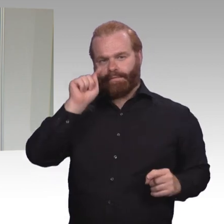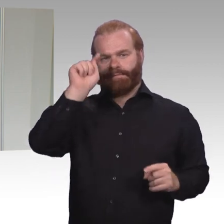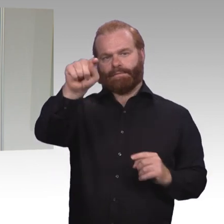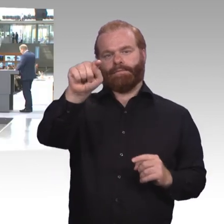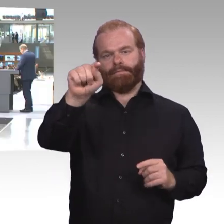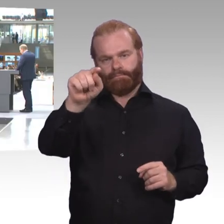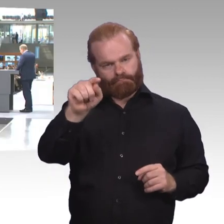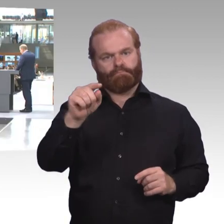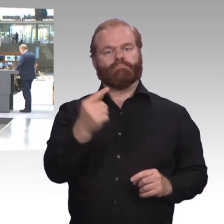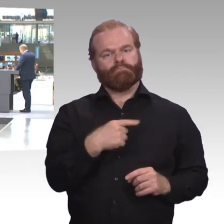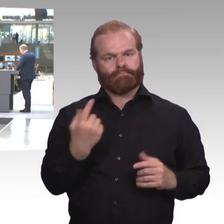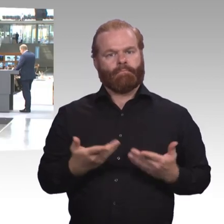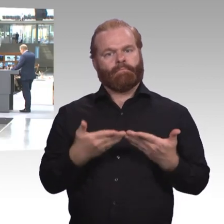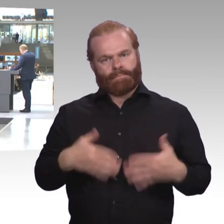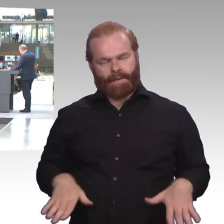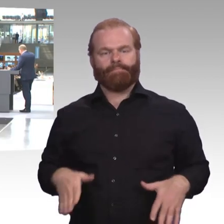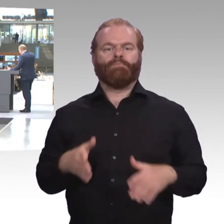Damen und Herren.